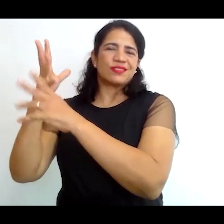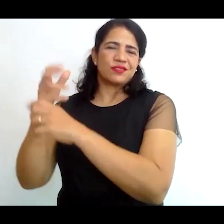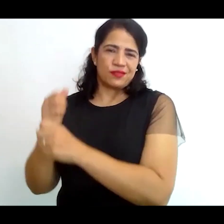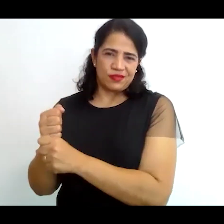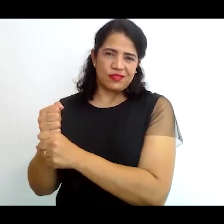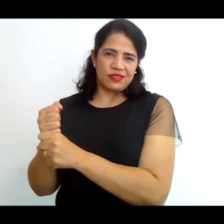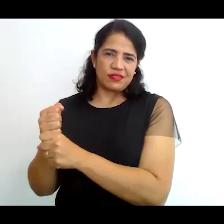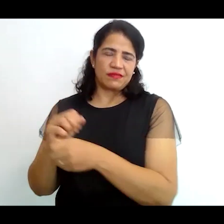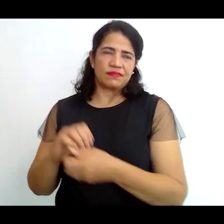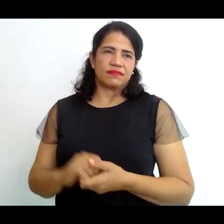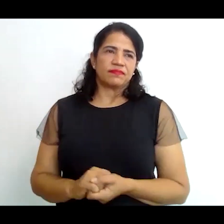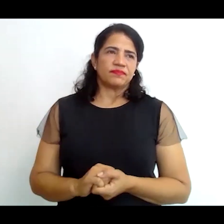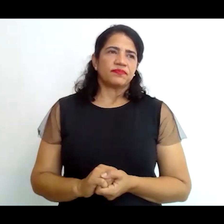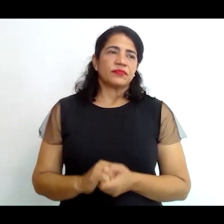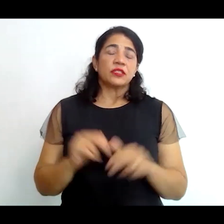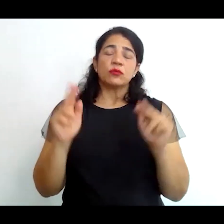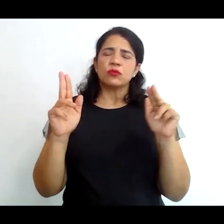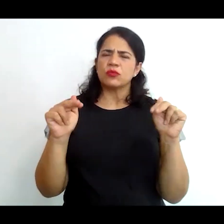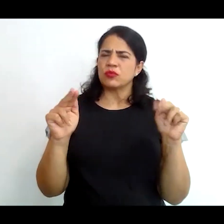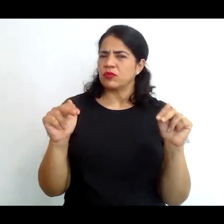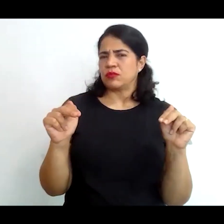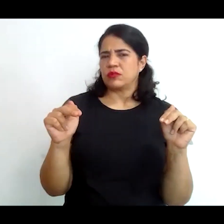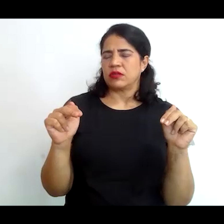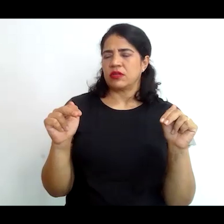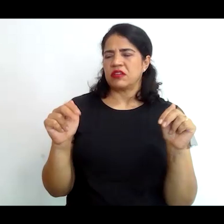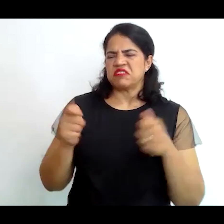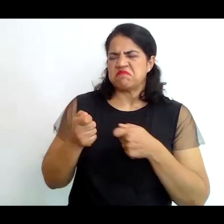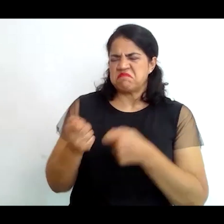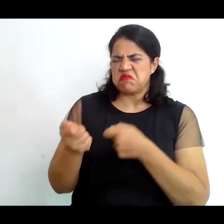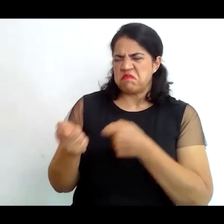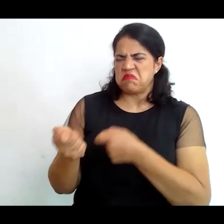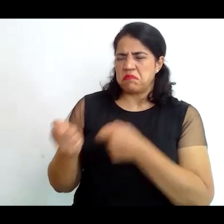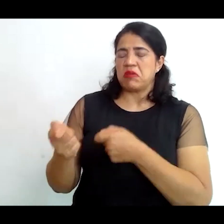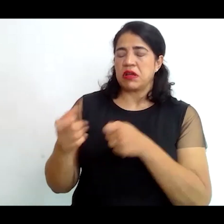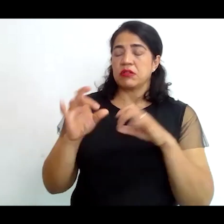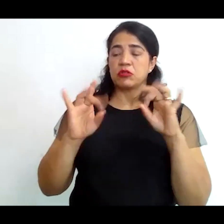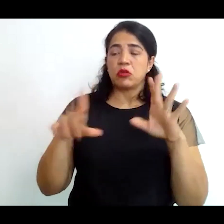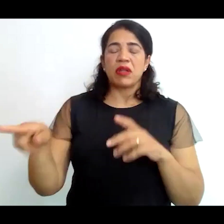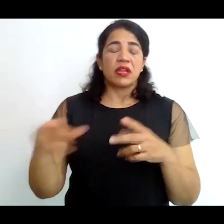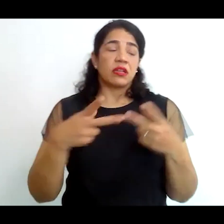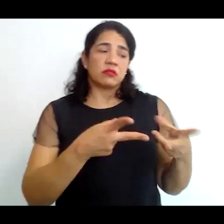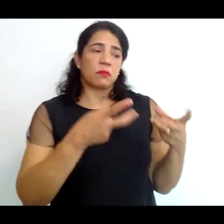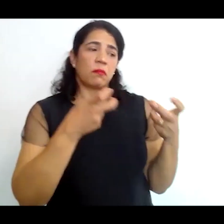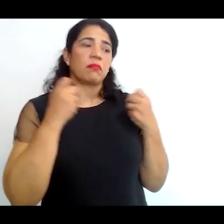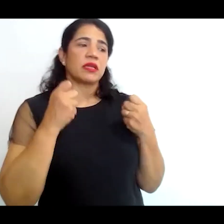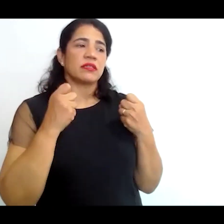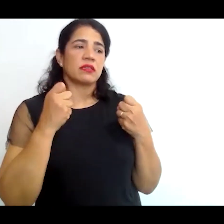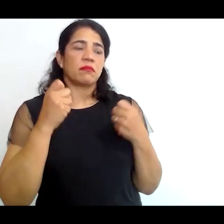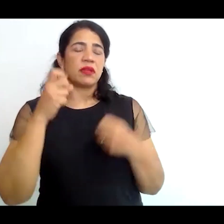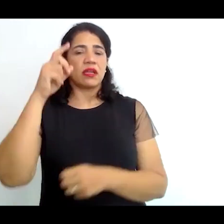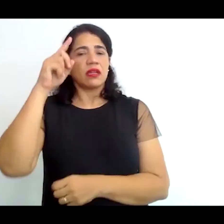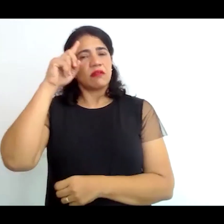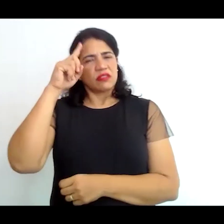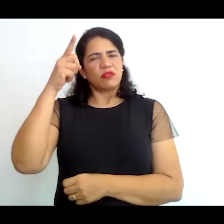sua autoridade. Irmão, você pressiona, você, né, usa da sua autoridade, mas sempre para um